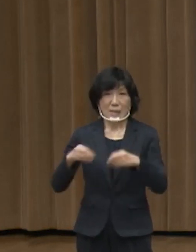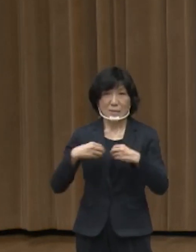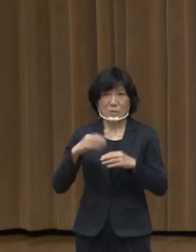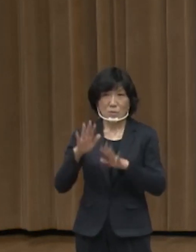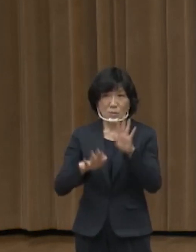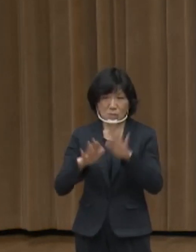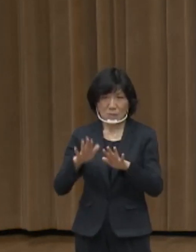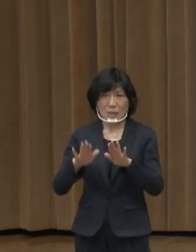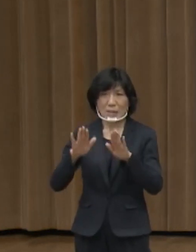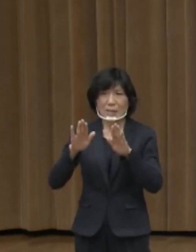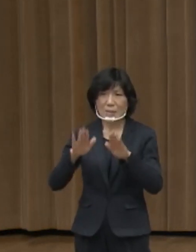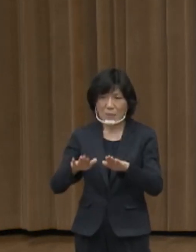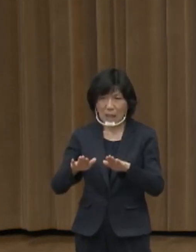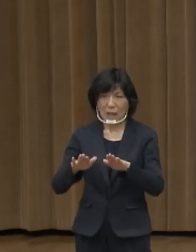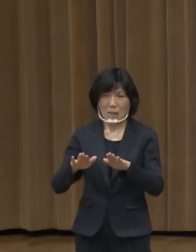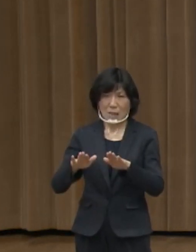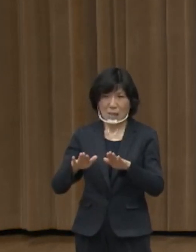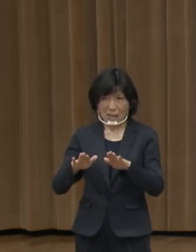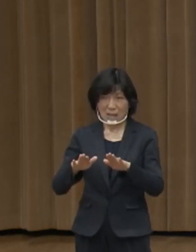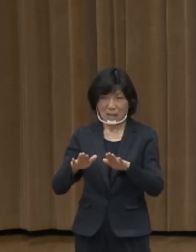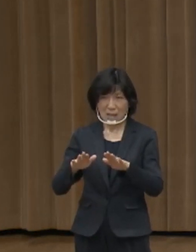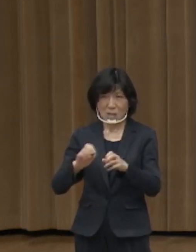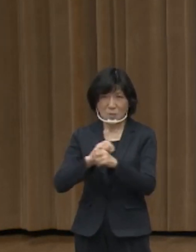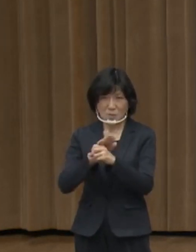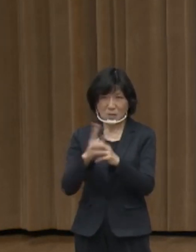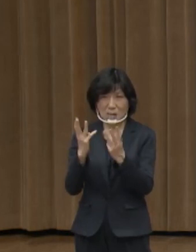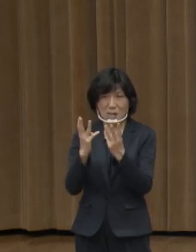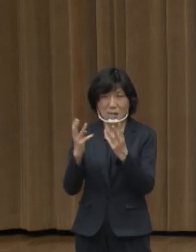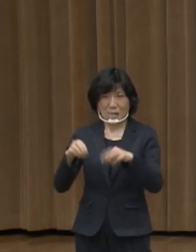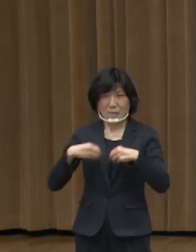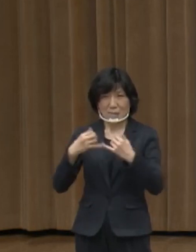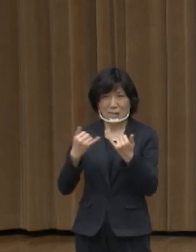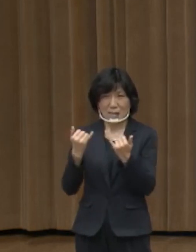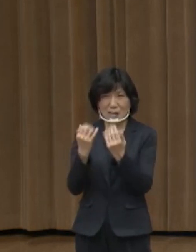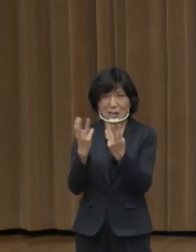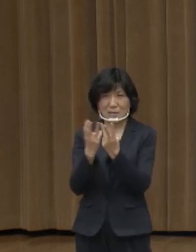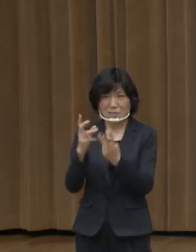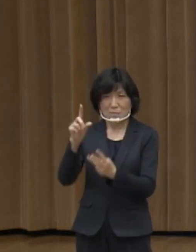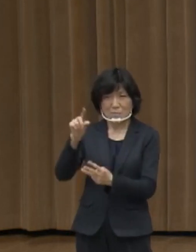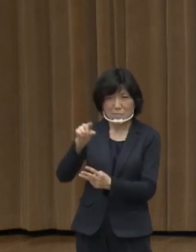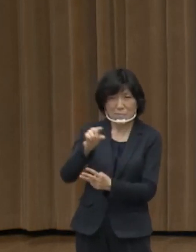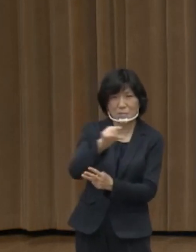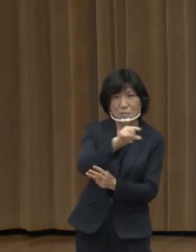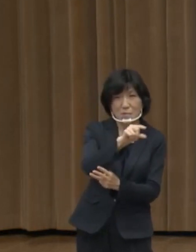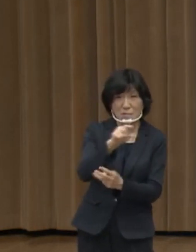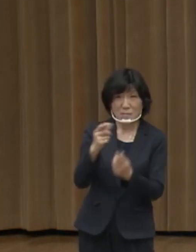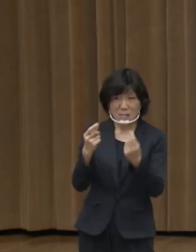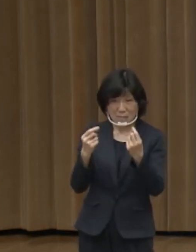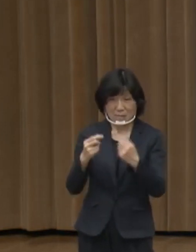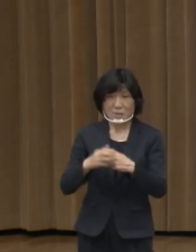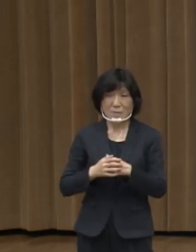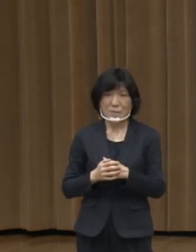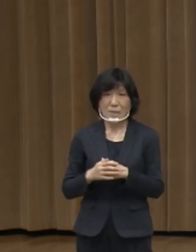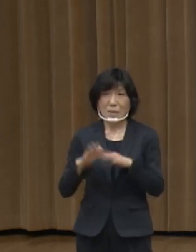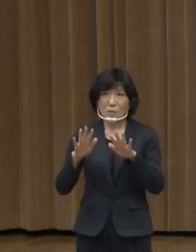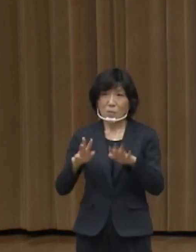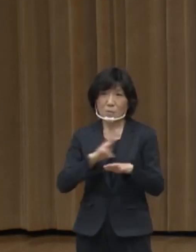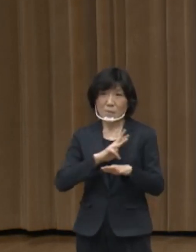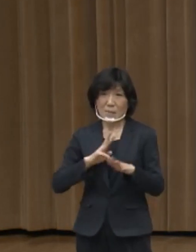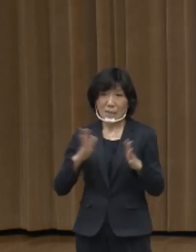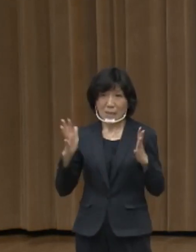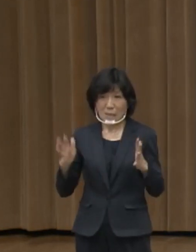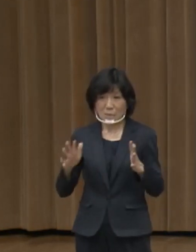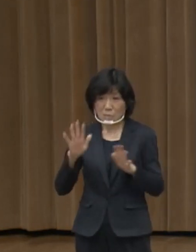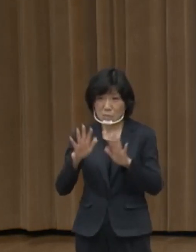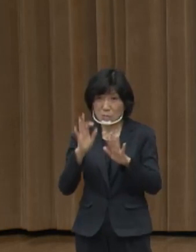若干足踏みという知事の評価がございました。でちょっと新規感染者の話で恐縮なんですけれどここ3日間で見